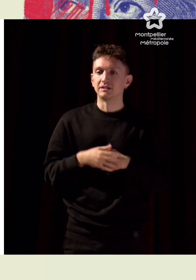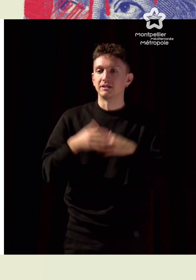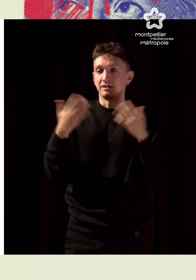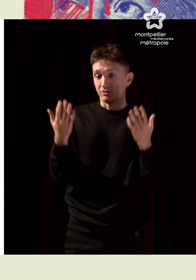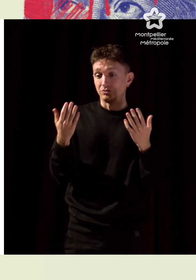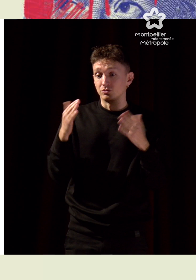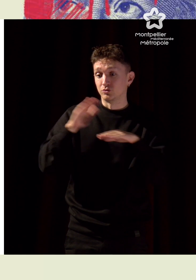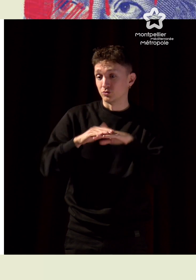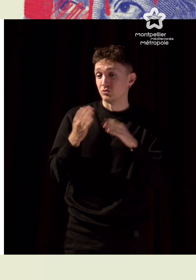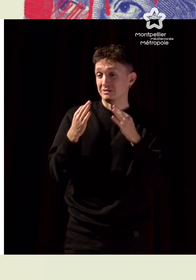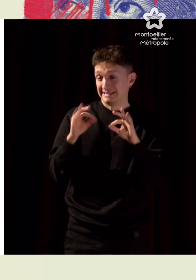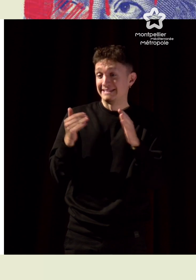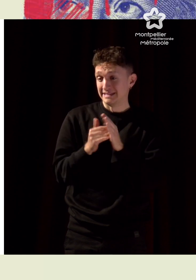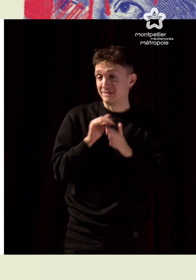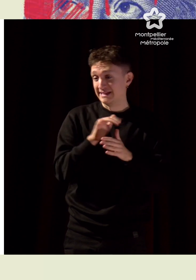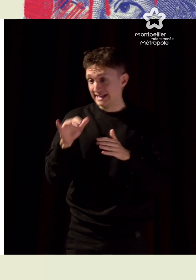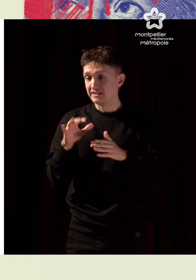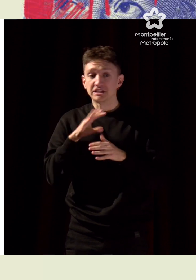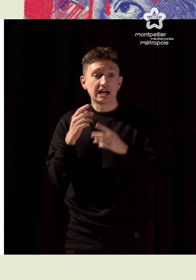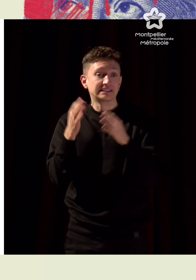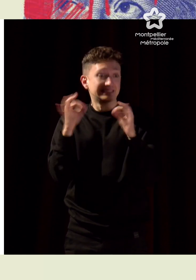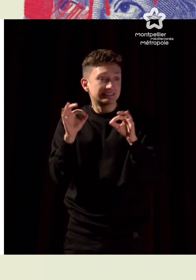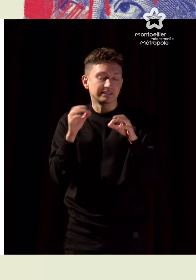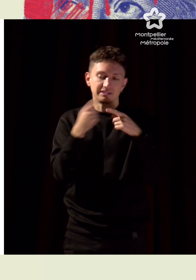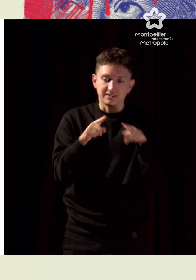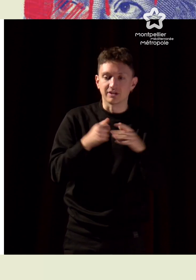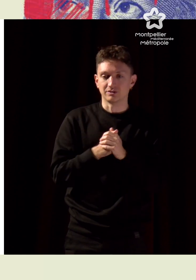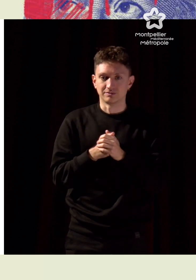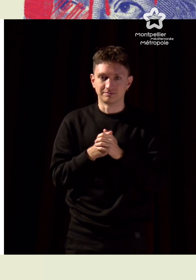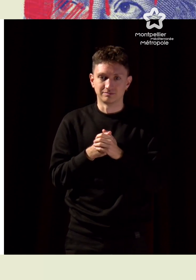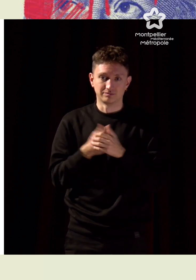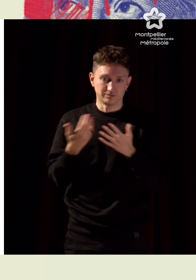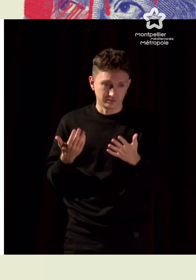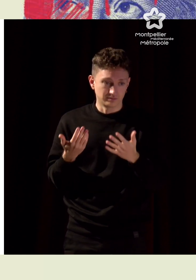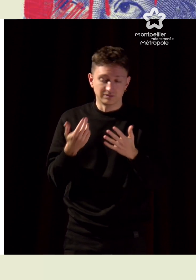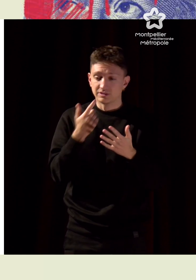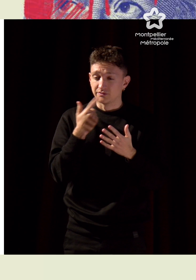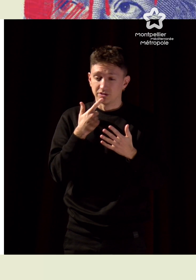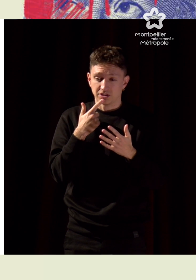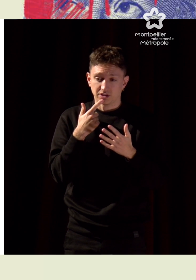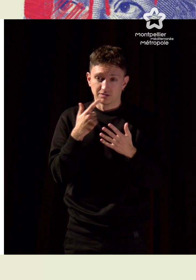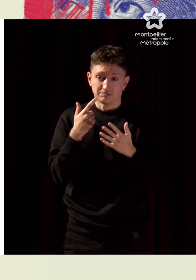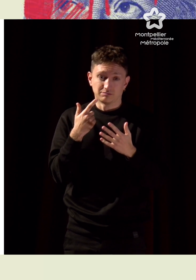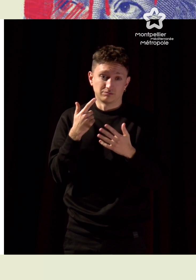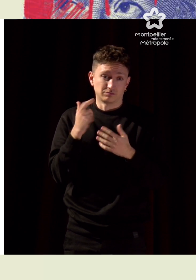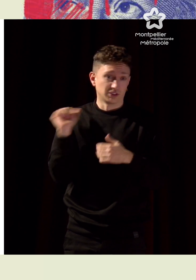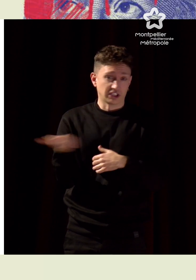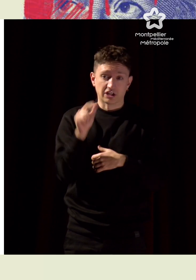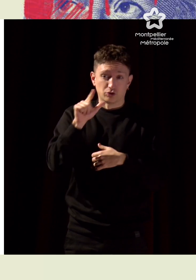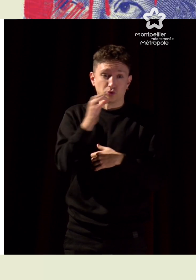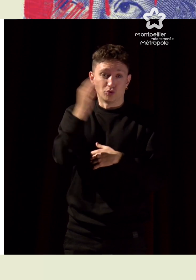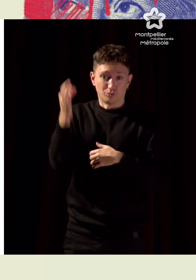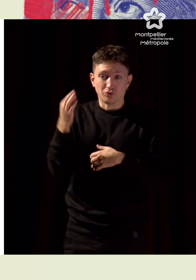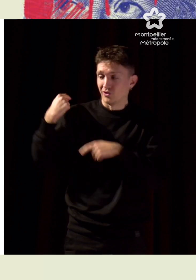sapiens, 13 entre un sapiens et un néandertal. Donc, pour l'essentiel, les 2% de génome que vous avez reçus